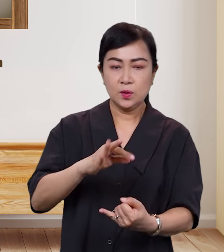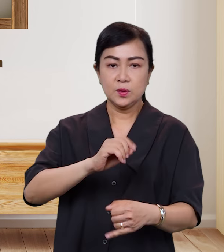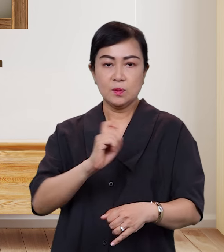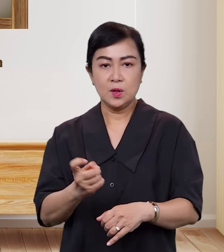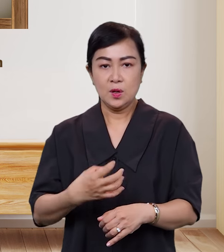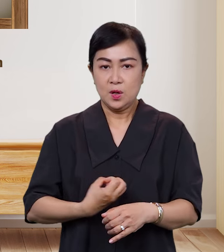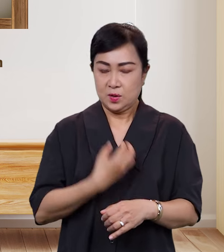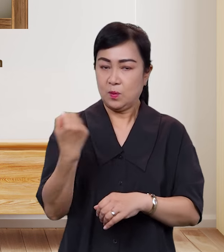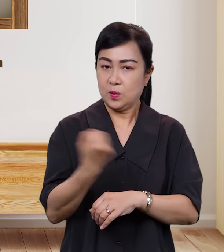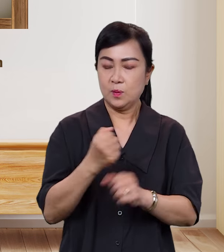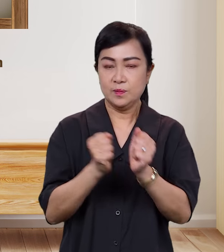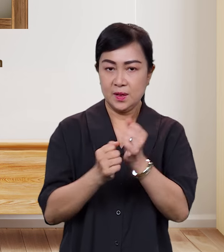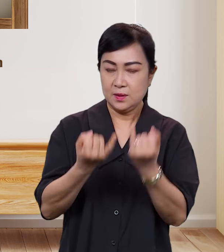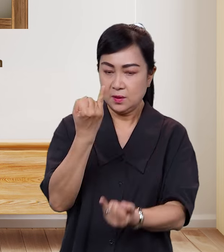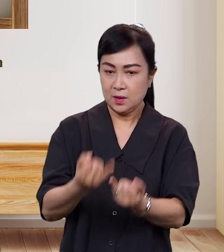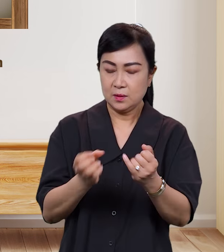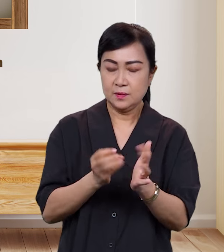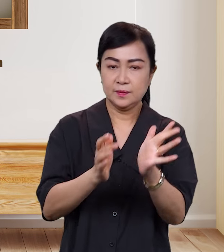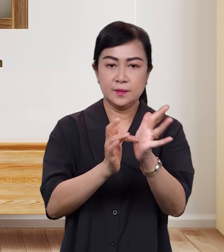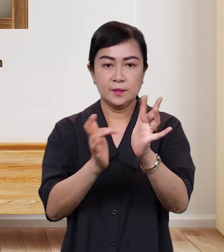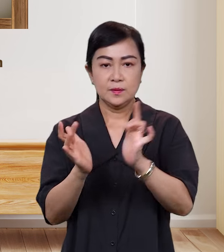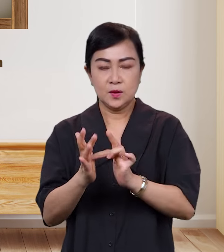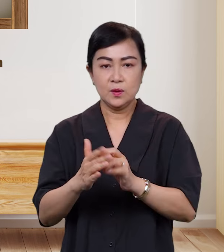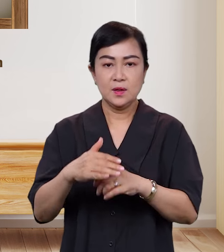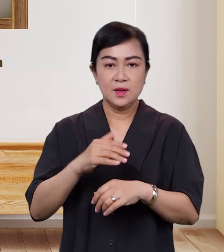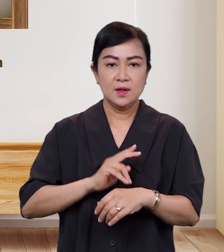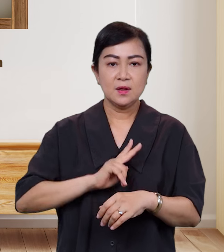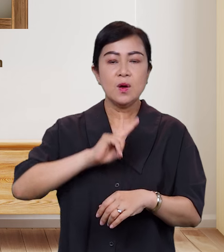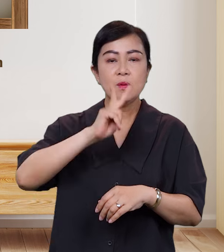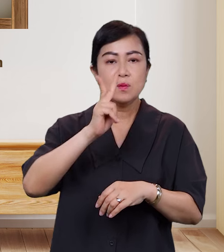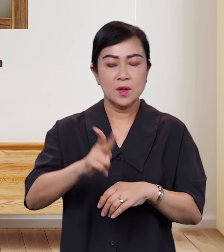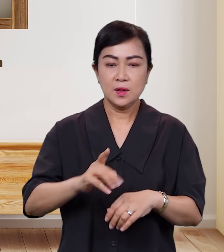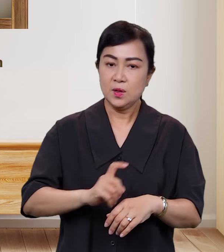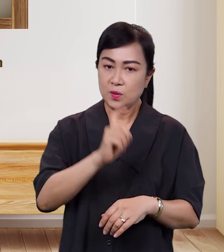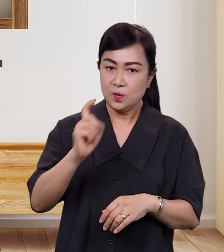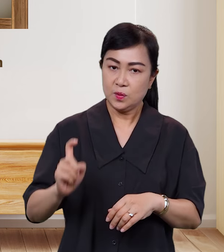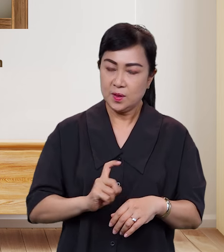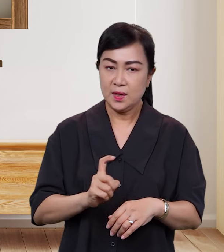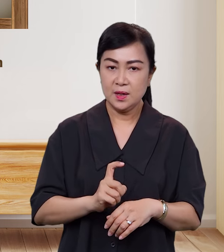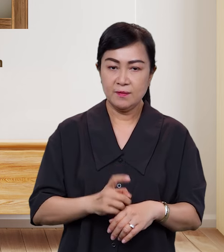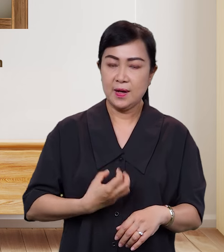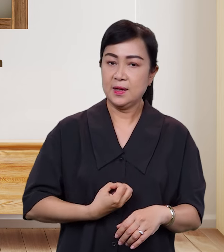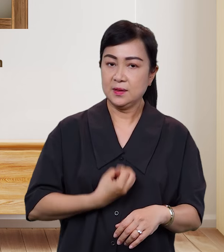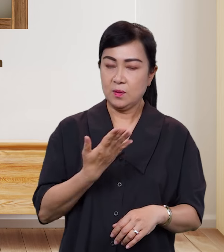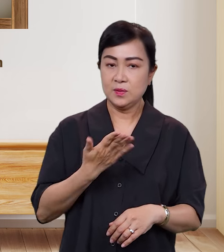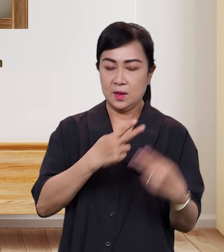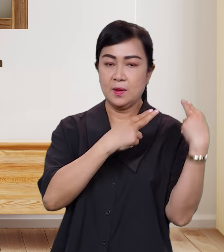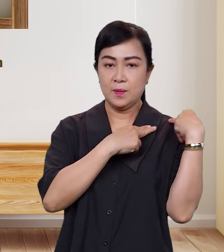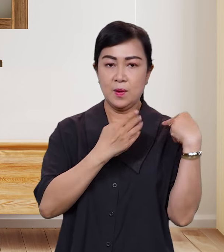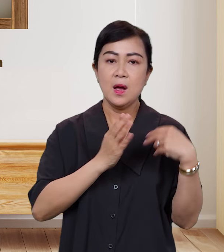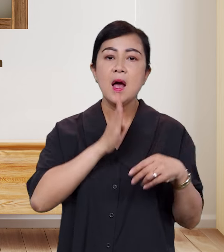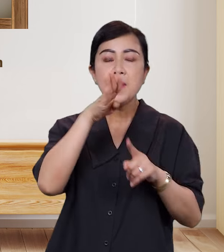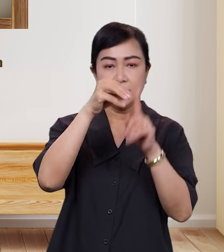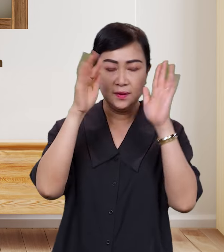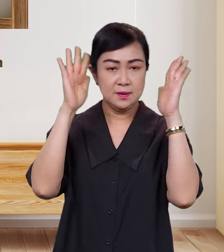chọn, các tông đồ đã sống xứng đáng với sự lựa chọn của Đức Giêsu, đã hiến thân trọn vẹn cả cuộc đời và cả mạng sống cho sứ